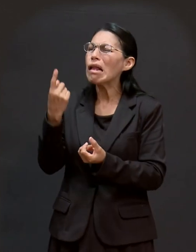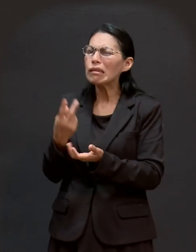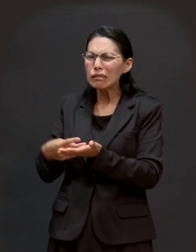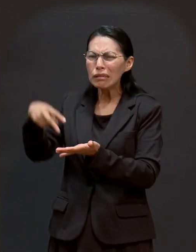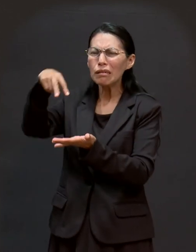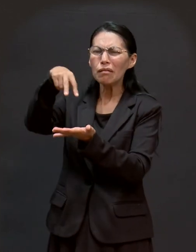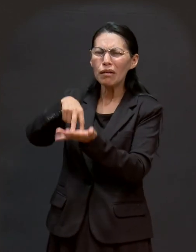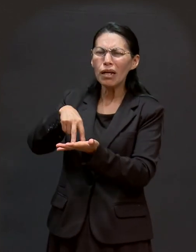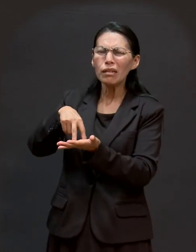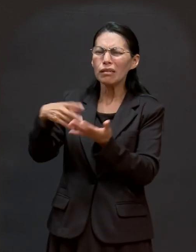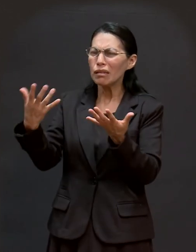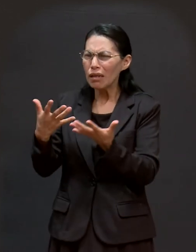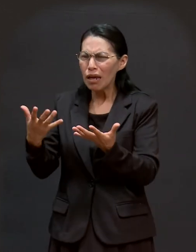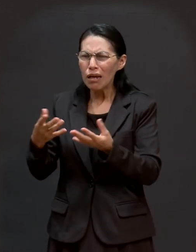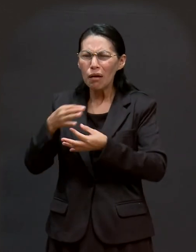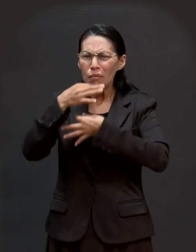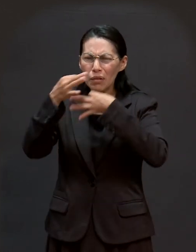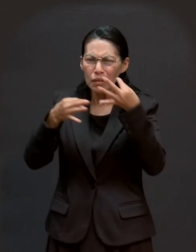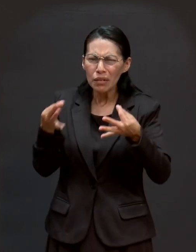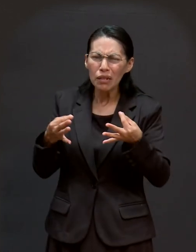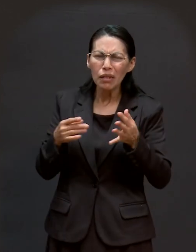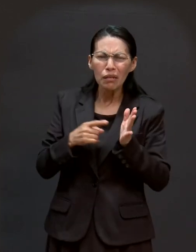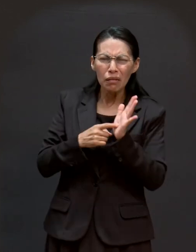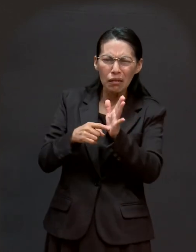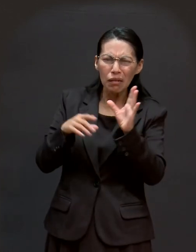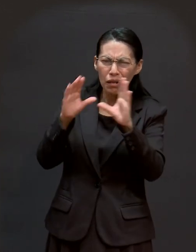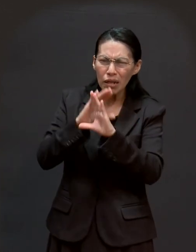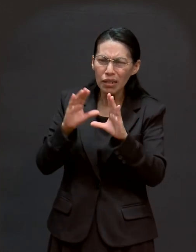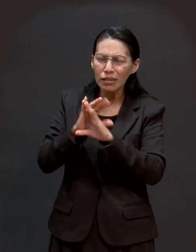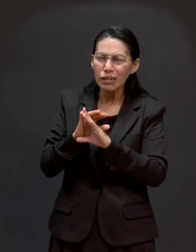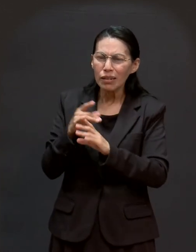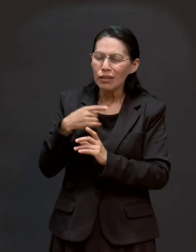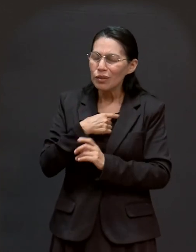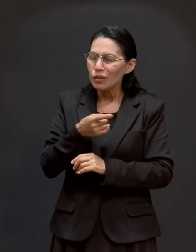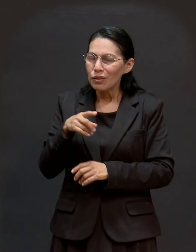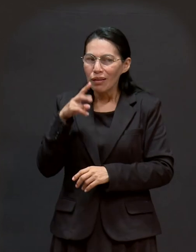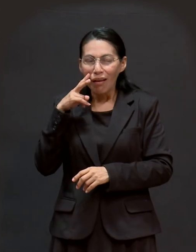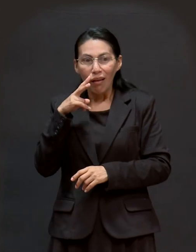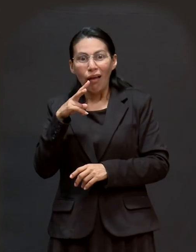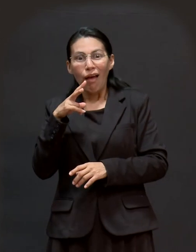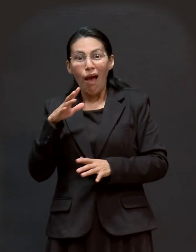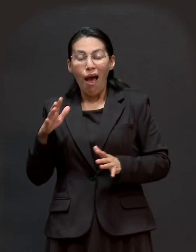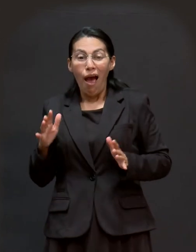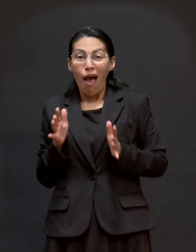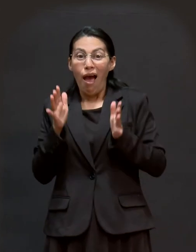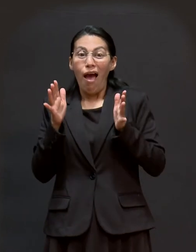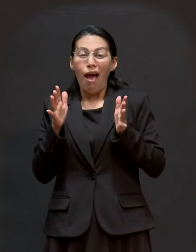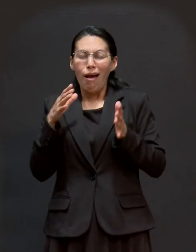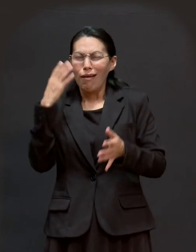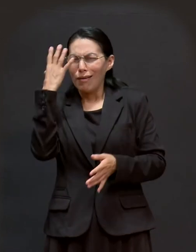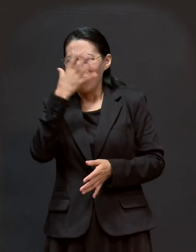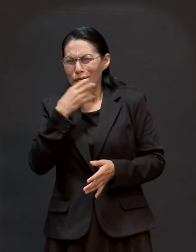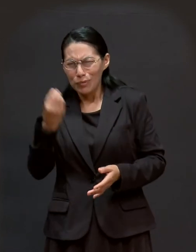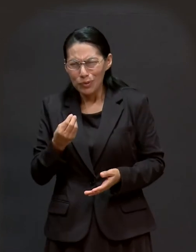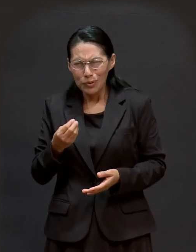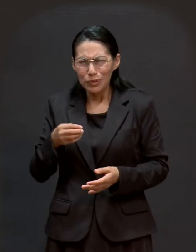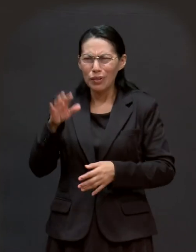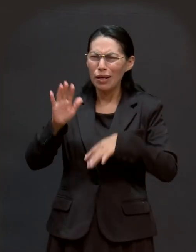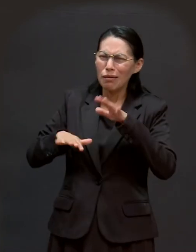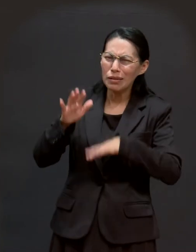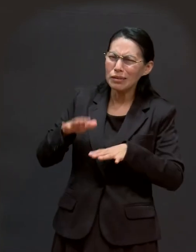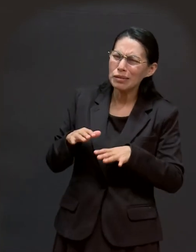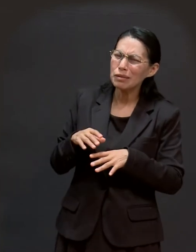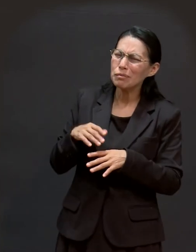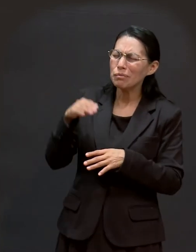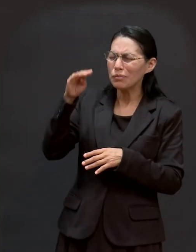esta generación dice no habrá alguien que se levante y lo puedo hacer y nosotros nos miramos entre el nuevo tejido mira qué maravilla a veces